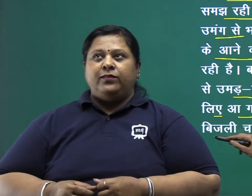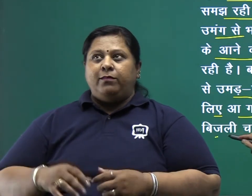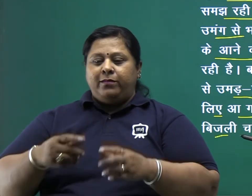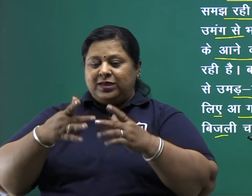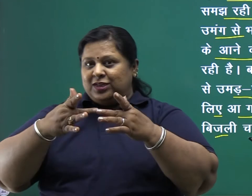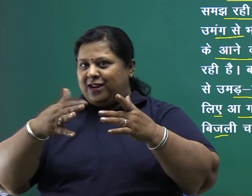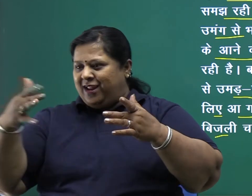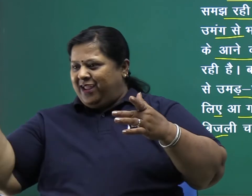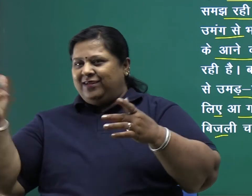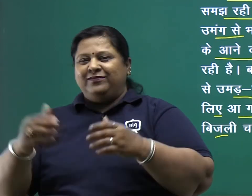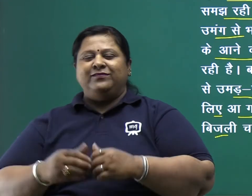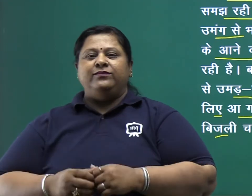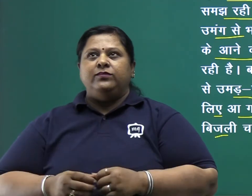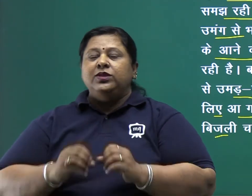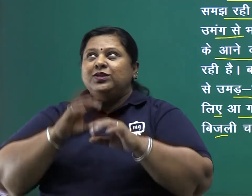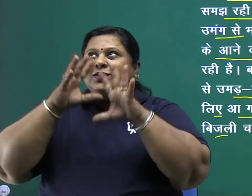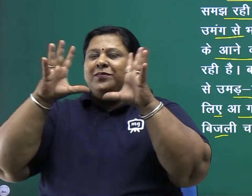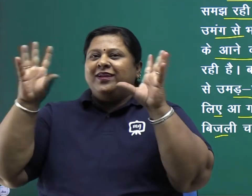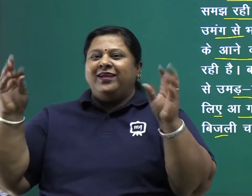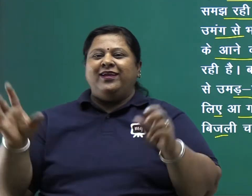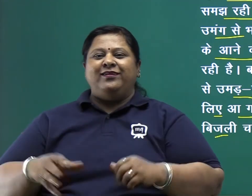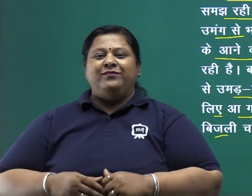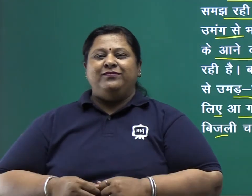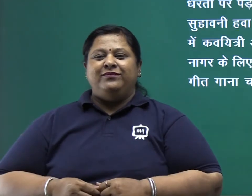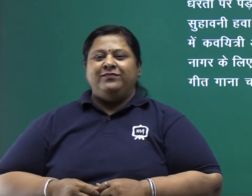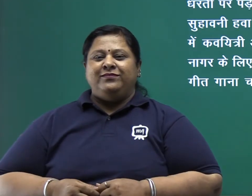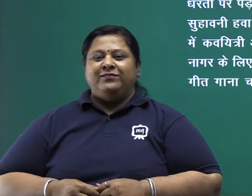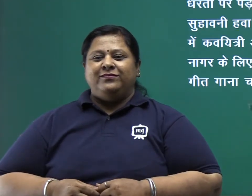बिजली चमक रही है।